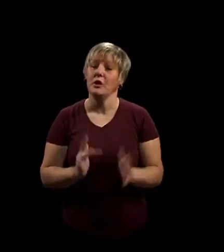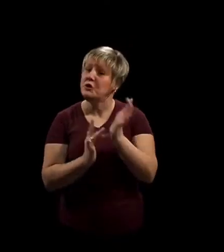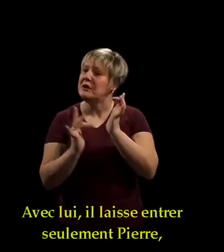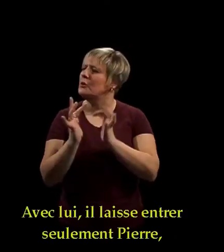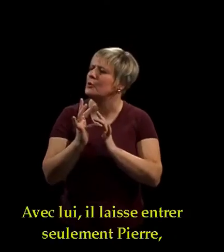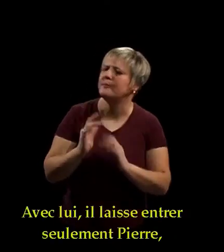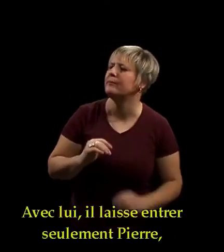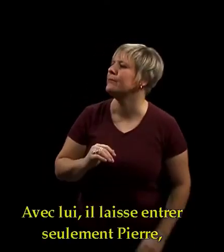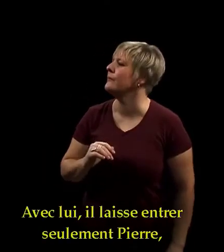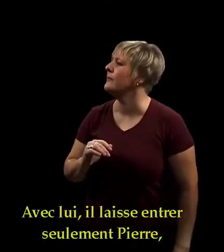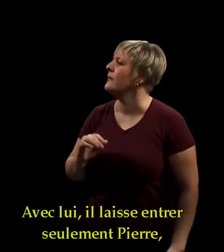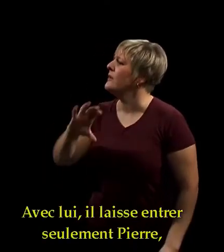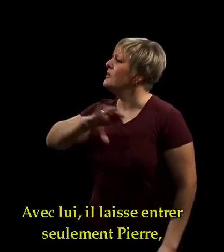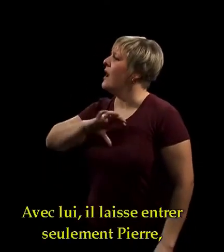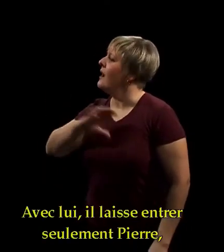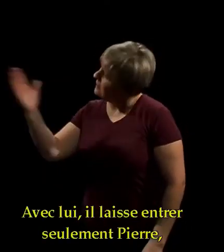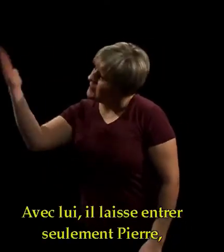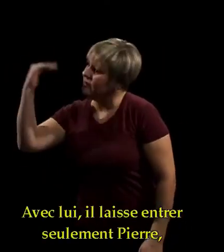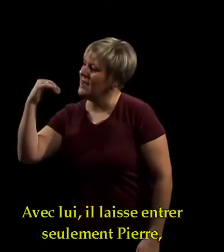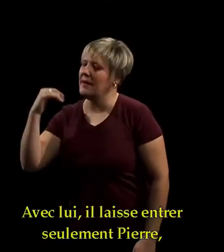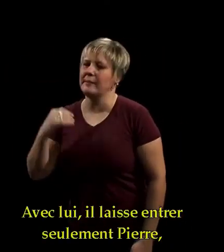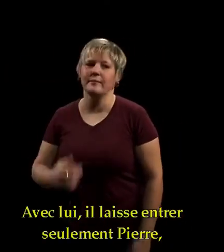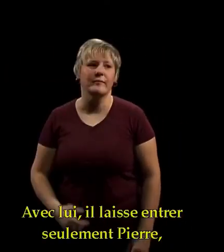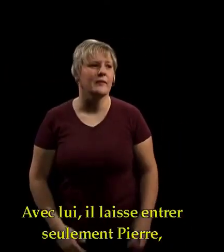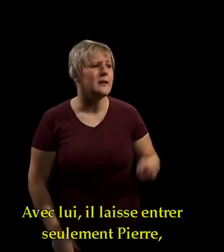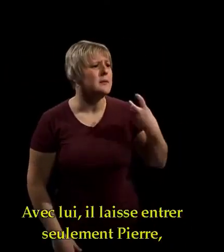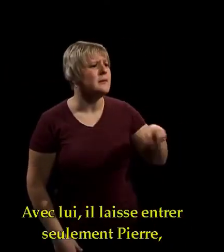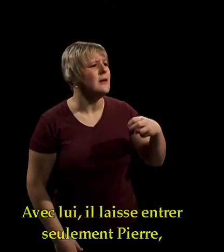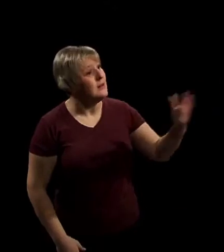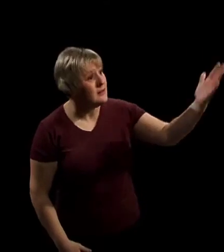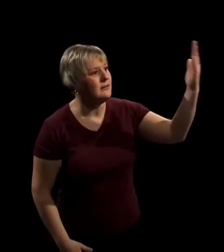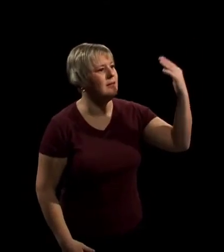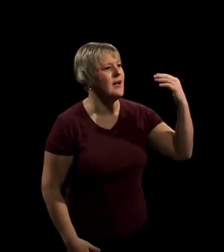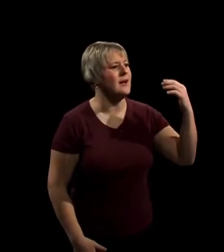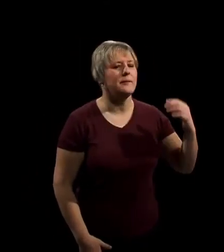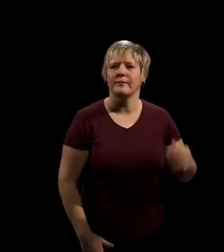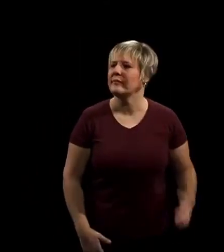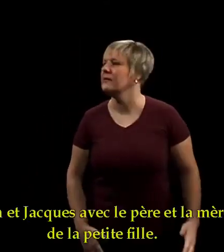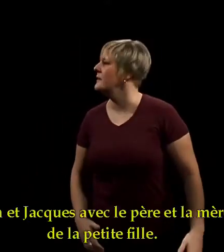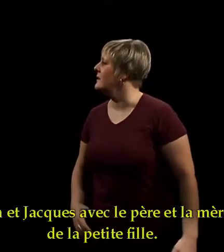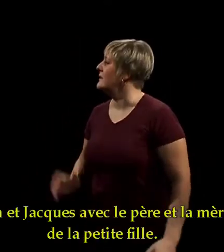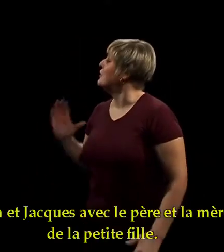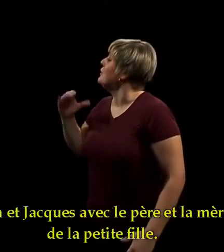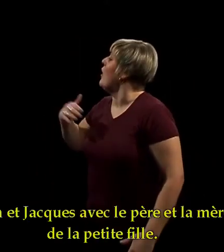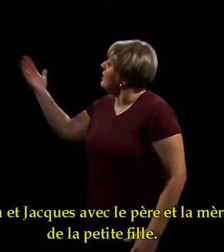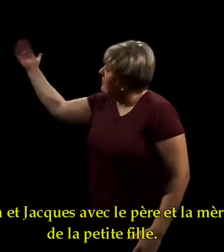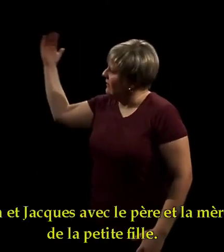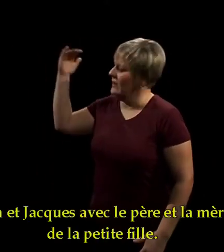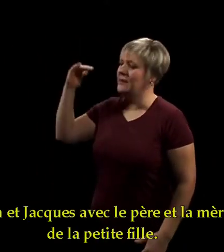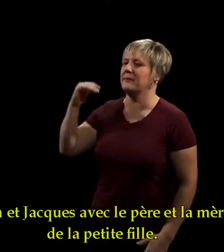Avec lui, il laisse entrer seulement Pierre, Jean et Jacques, avec le père et